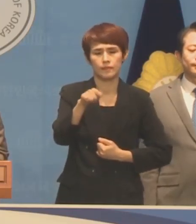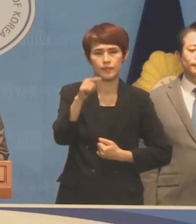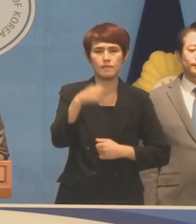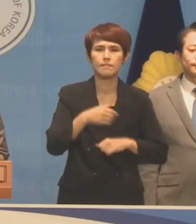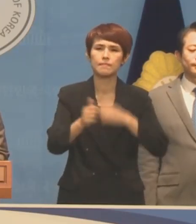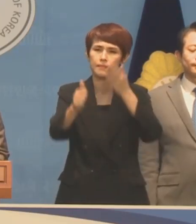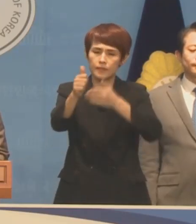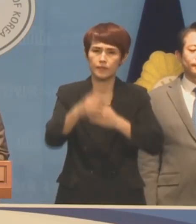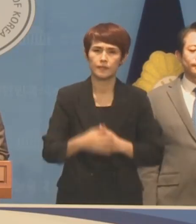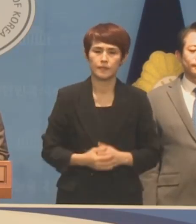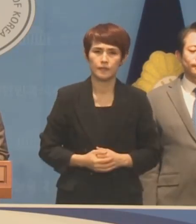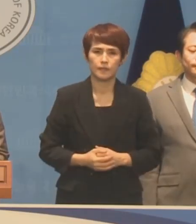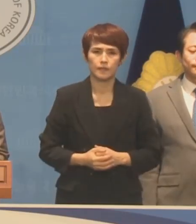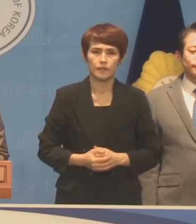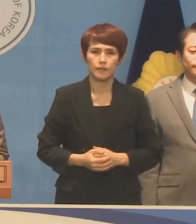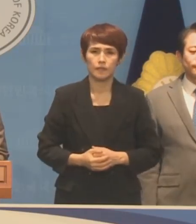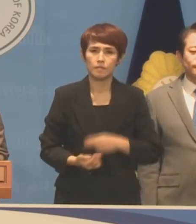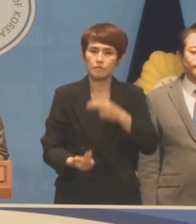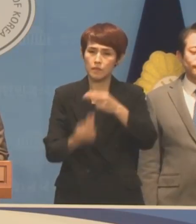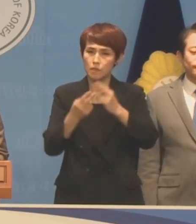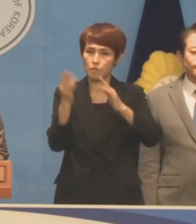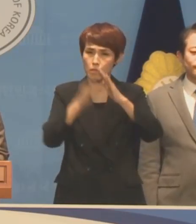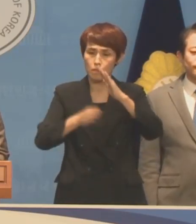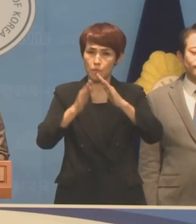강조합니다. 예보가